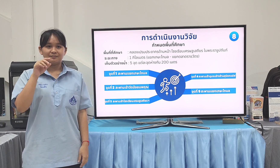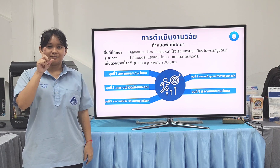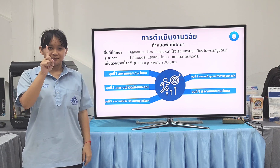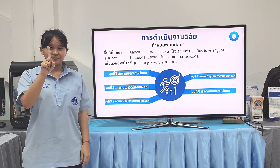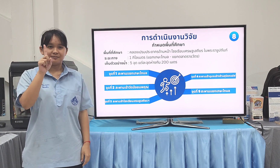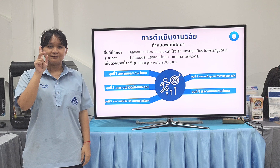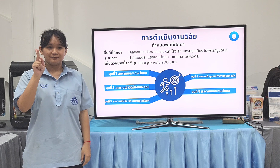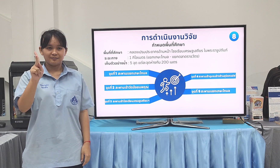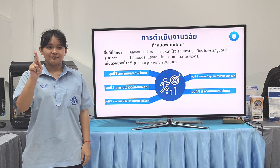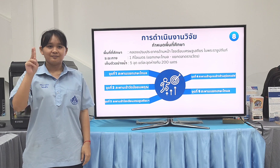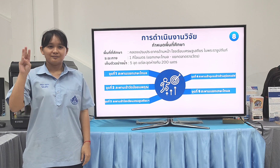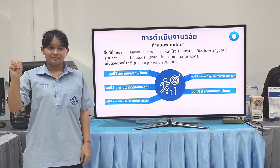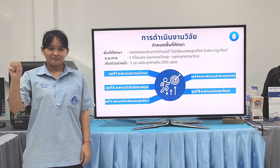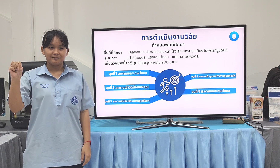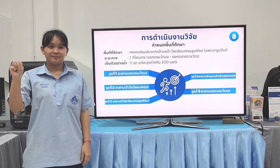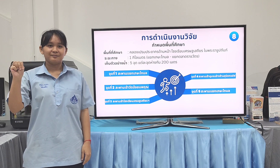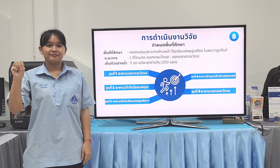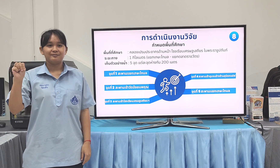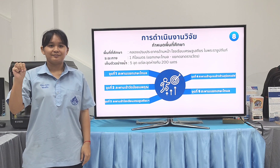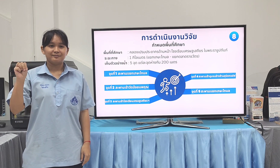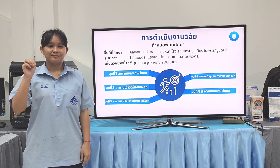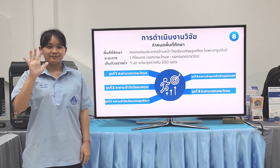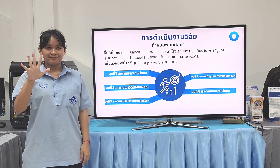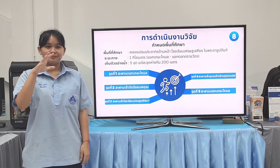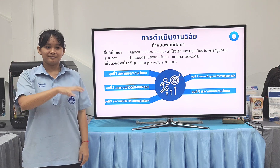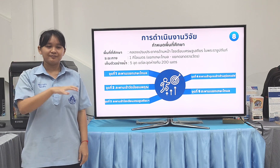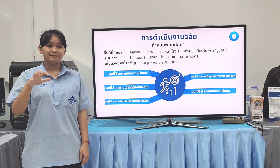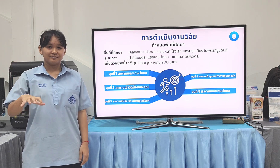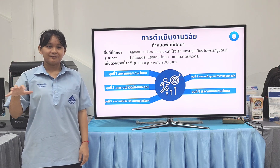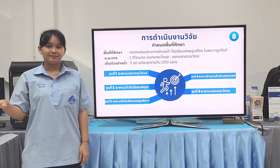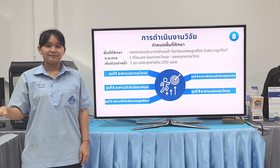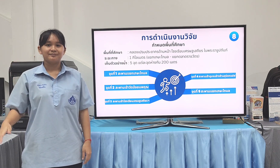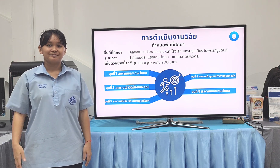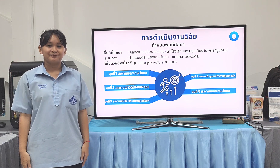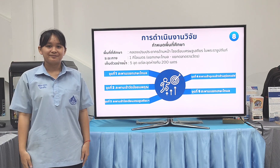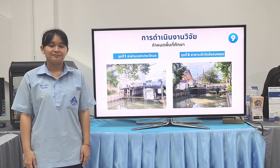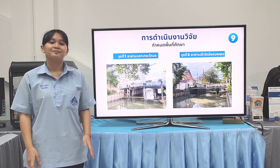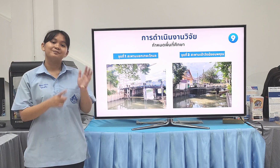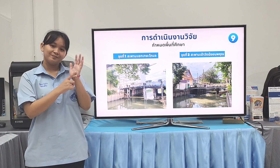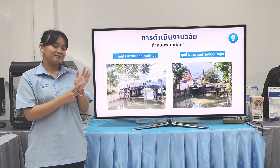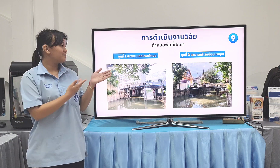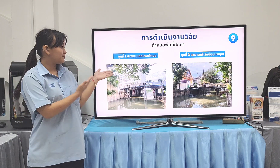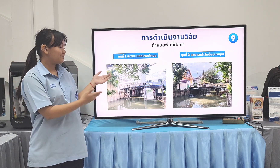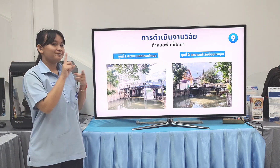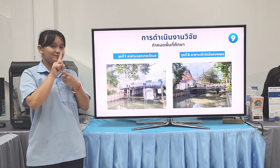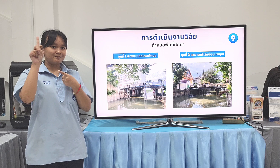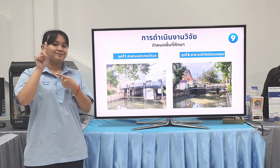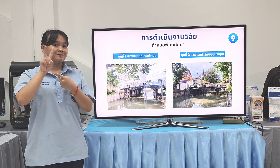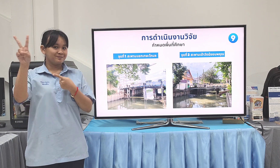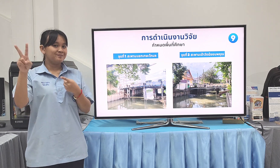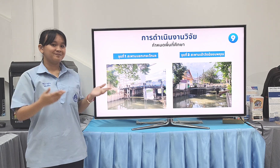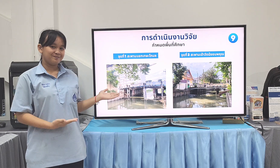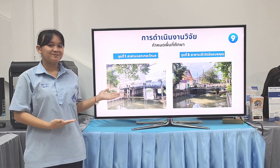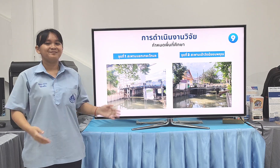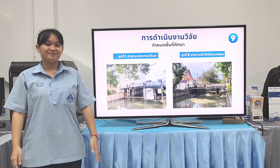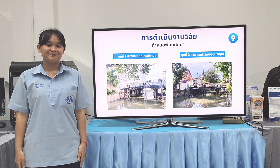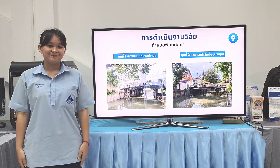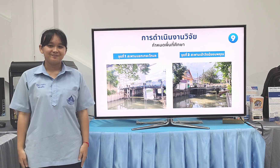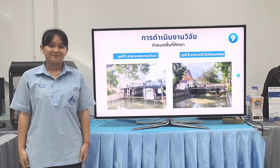1กลมแต่ละจุดห่างกัน 200มตภาพนี้เป็นพื้นที่ศึกษาในจุดที่ 1และ